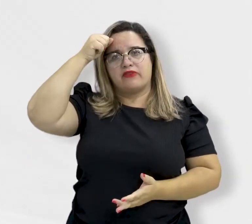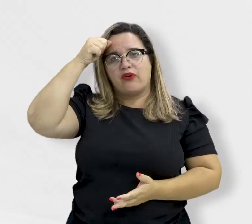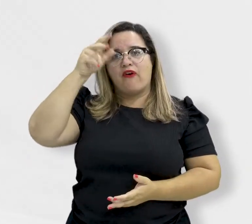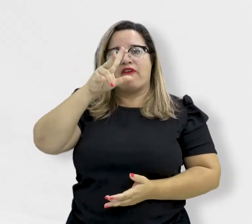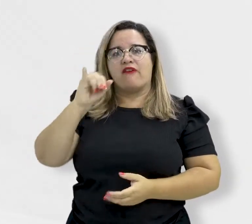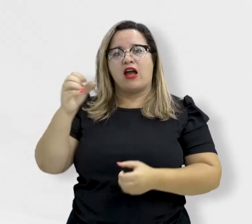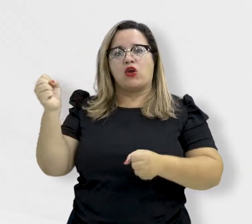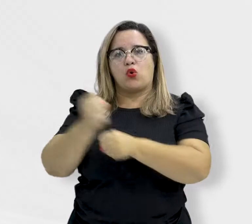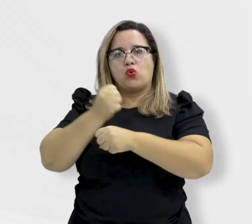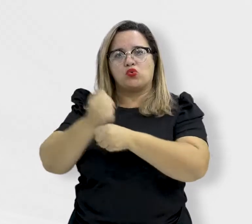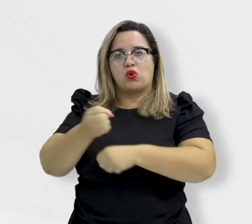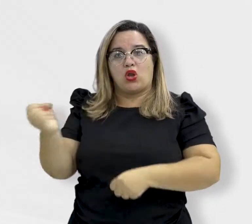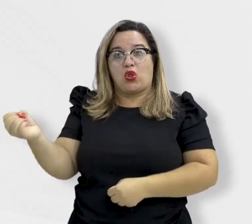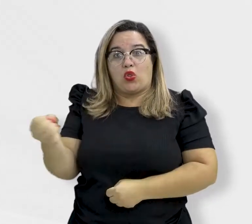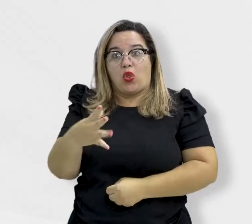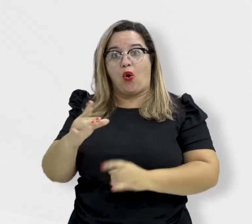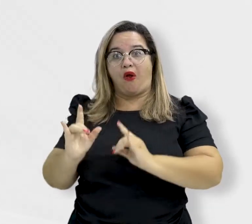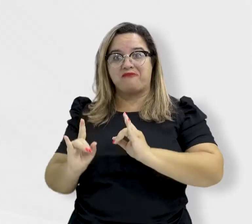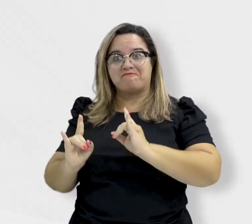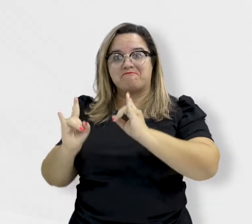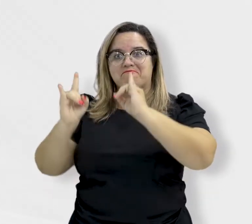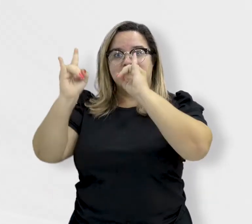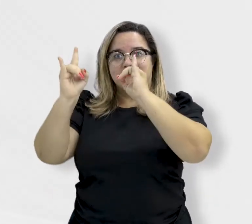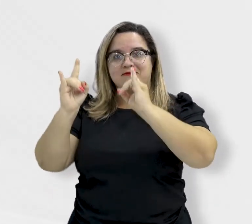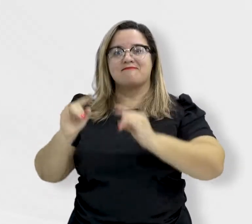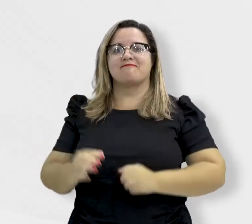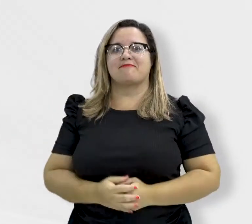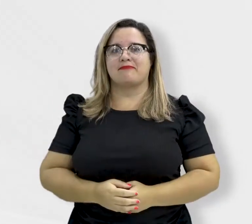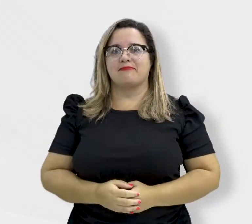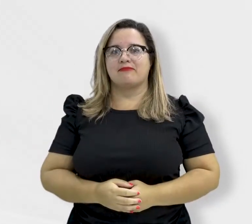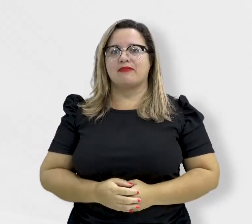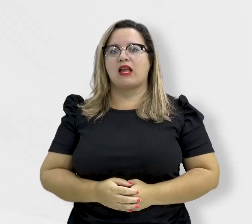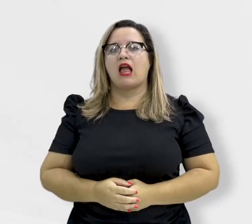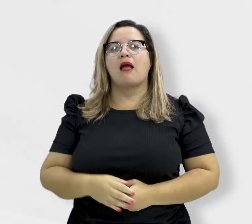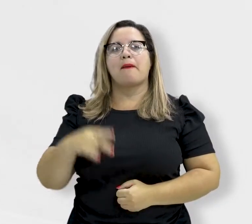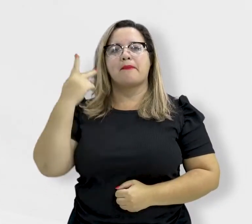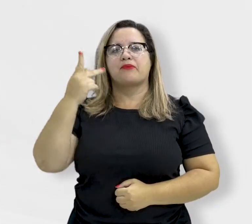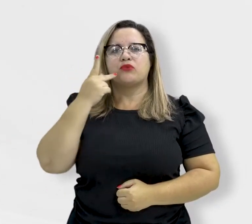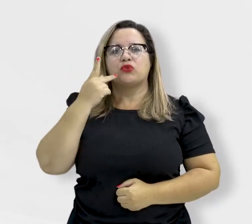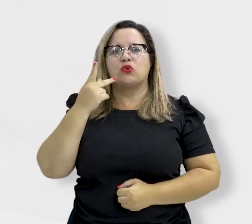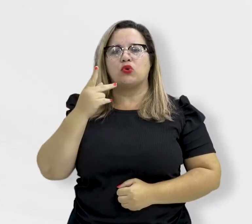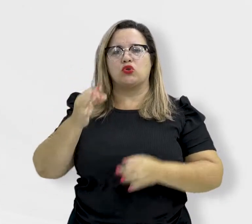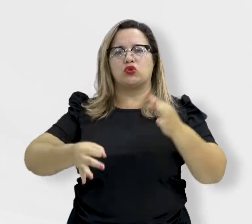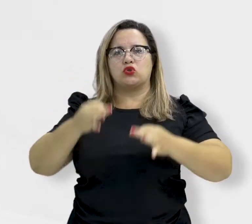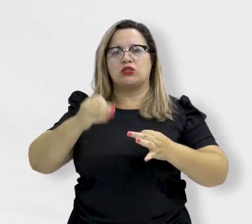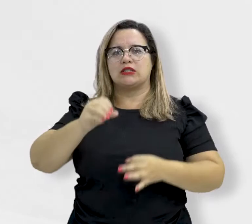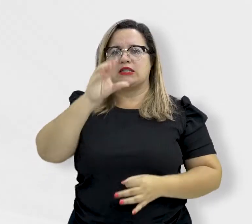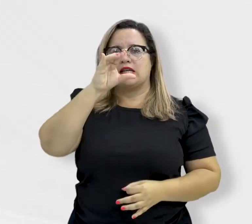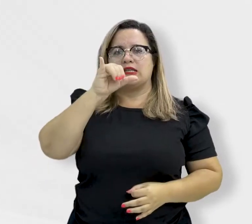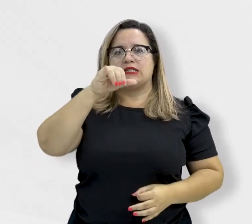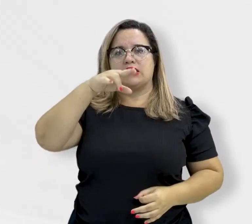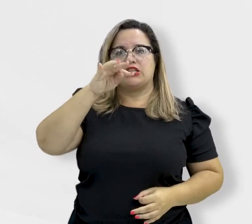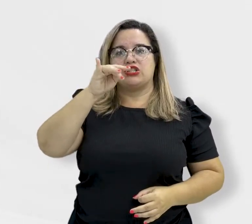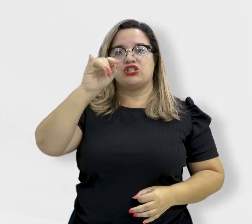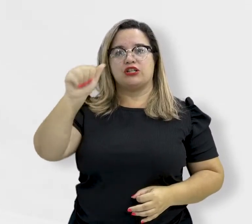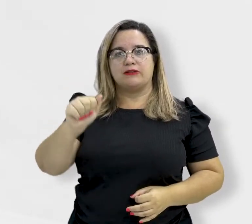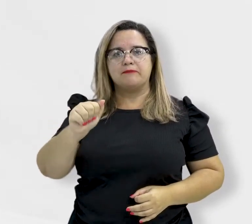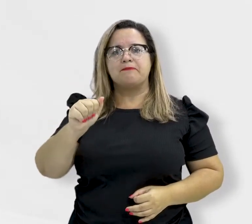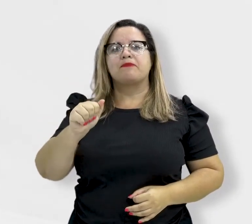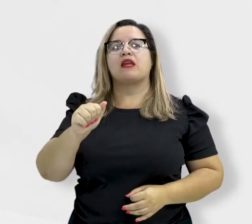sede. Segundo a promotora de justiça Cíntia Quaglio Gregório Antunes, que em fevereiro de 2022 assumirá a